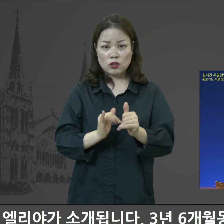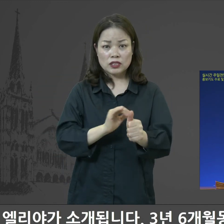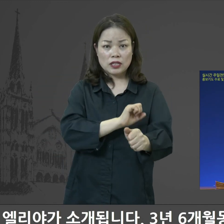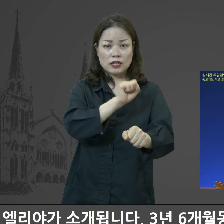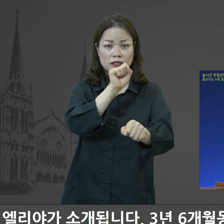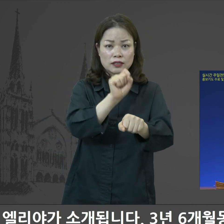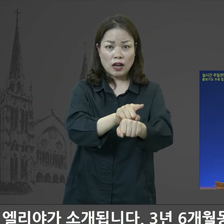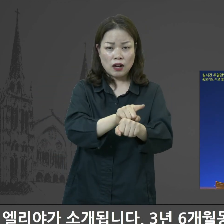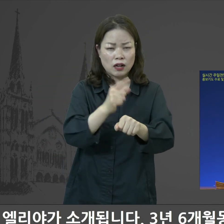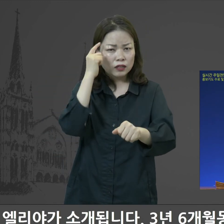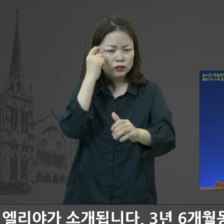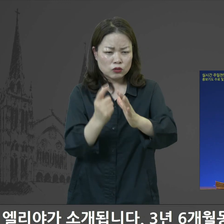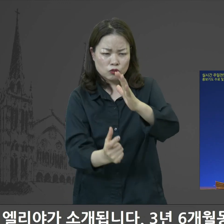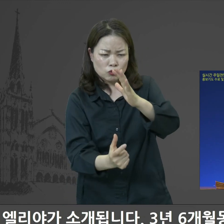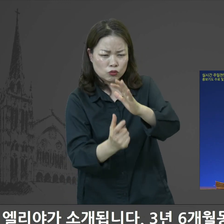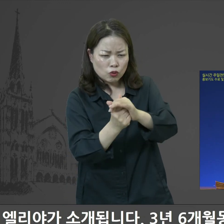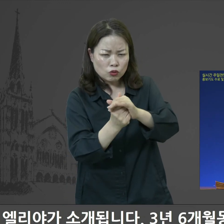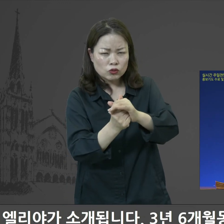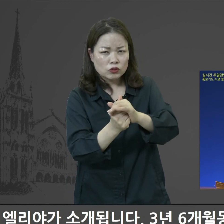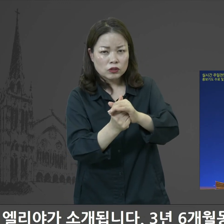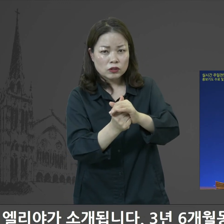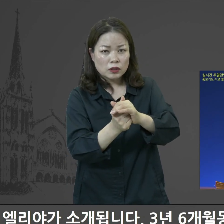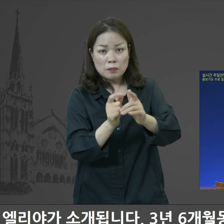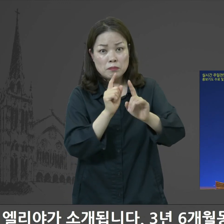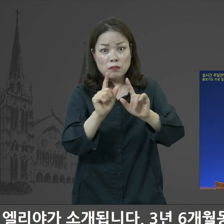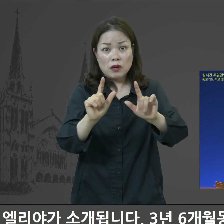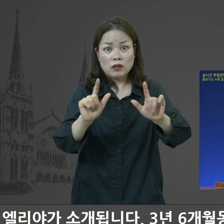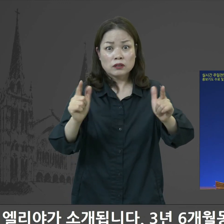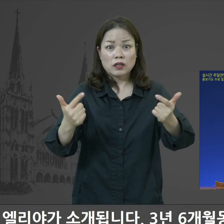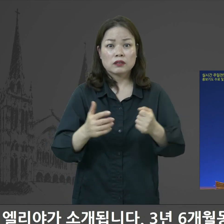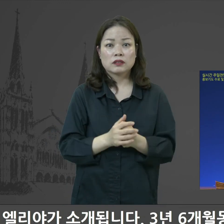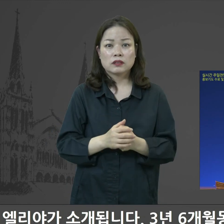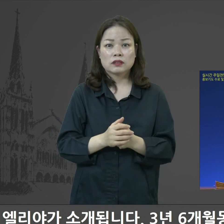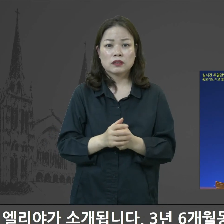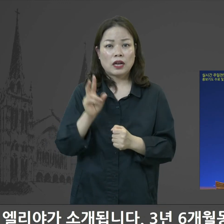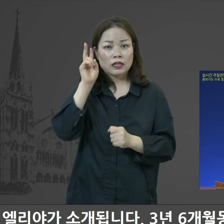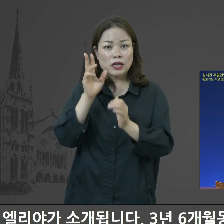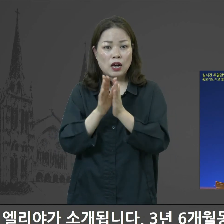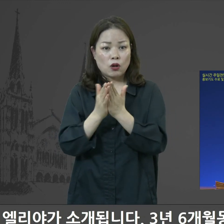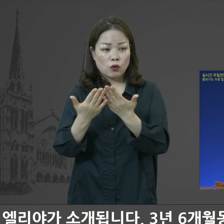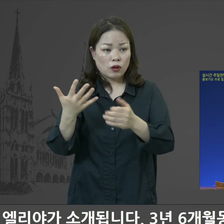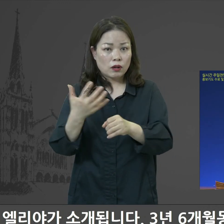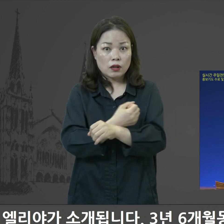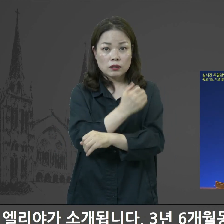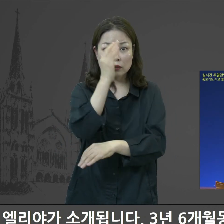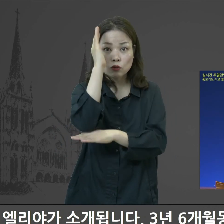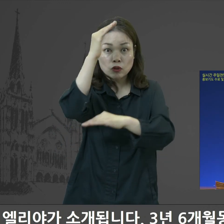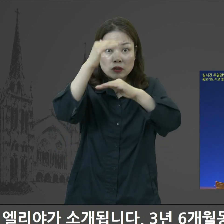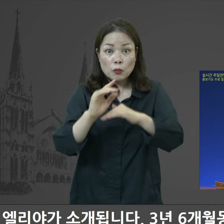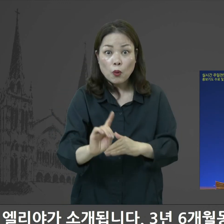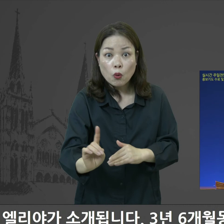자질이나 독특한 위치 때문이라고 야고보는 말하지 않습니다. 야고보가 강조하는 것이 무엇입니까?